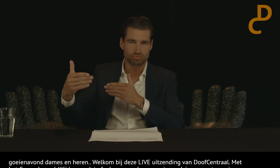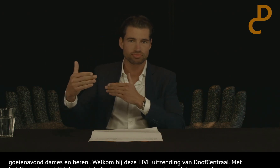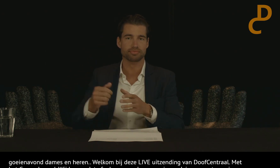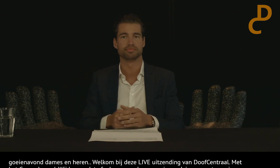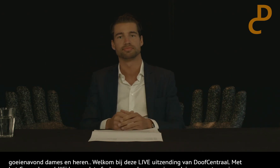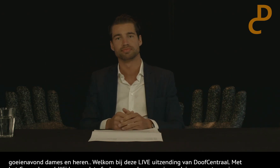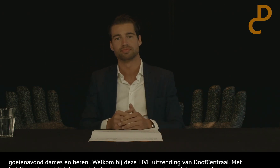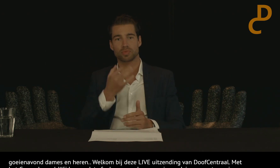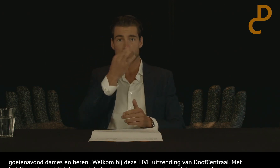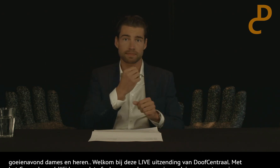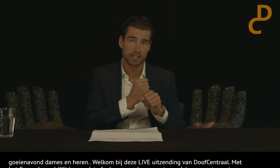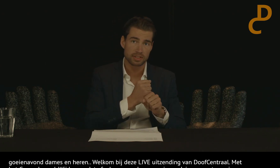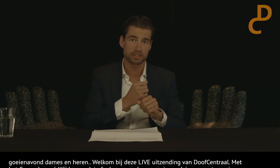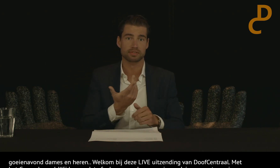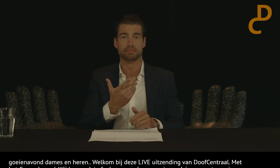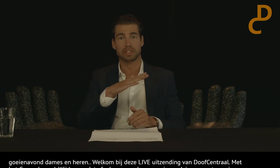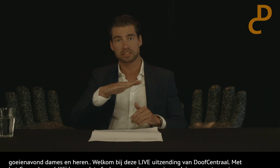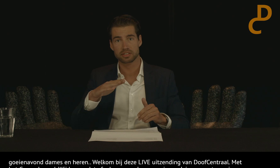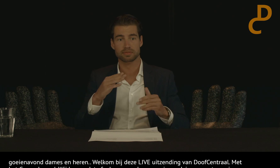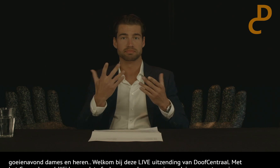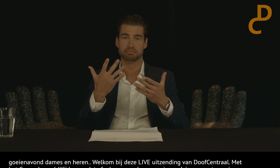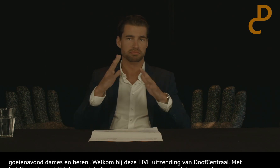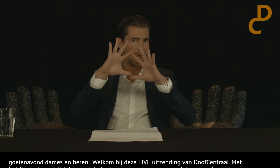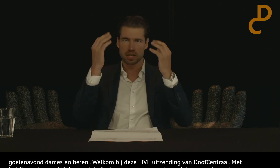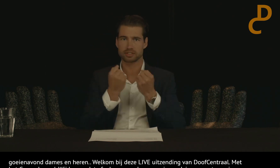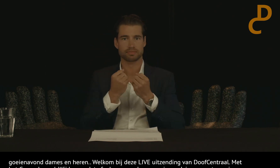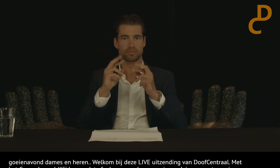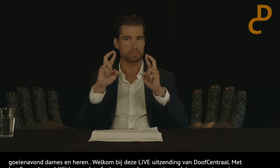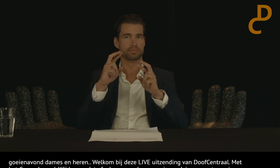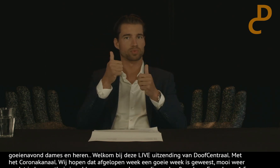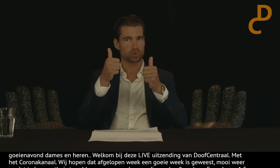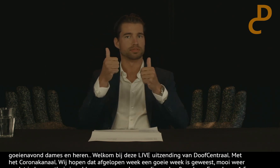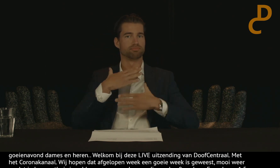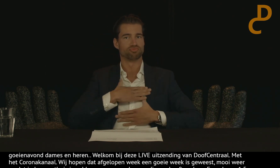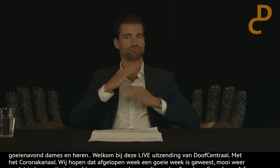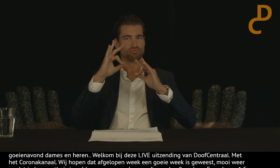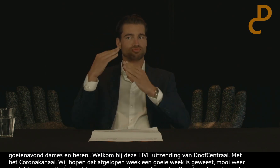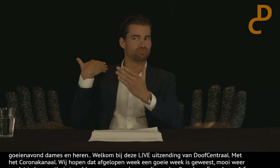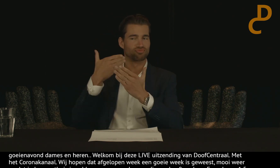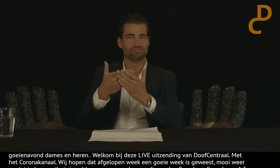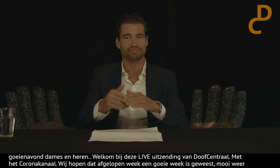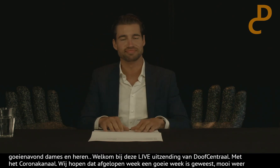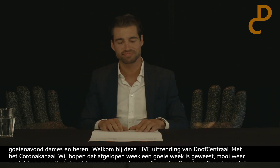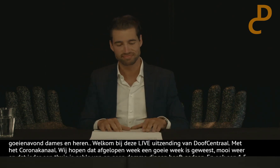En ook een anderhalve meter afstand te houden. Ook met werk en met kinderen. Hoop dat alles goed is gegaan de afgelopen